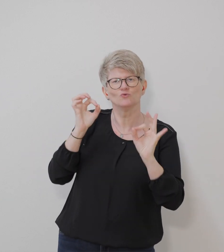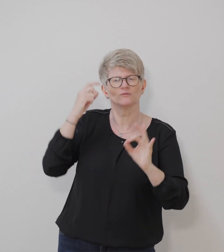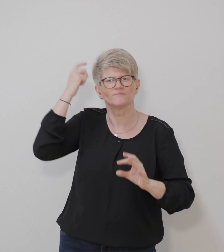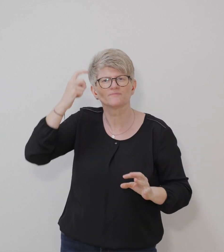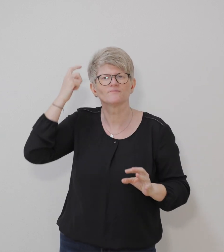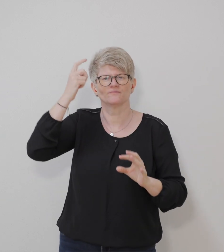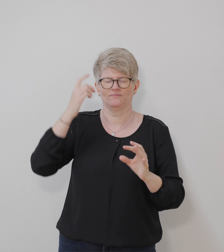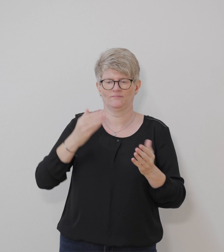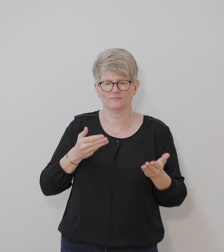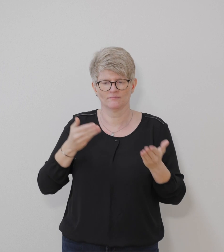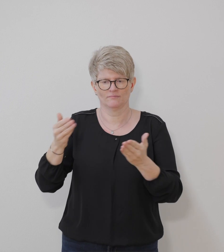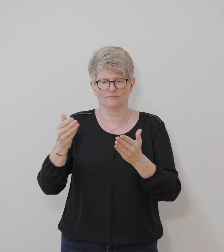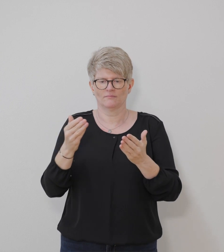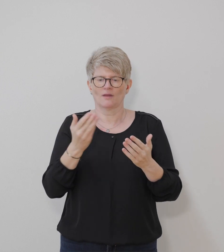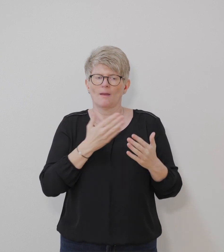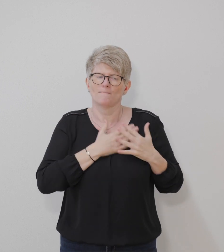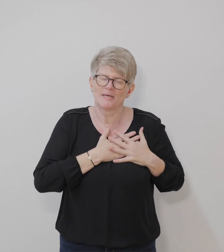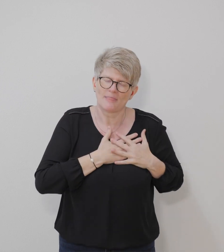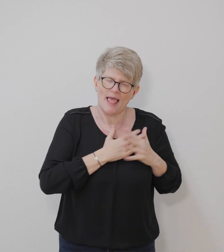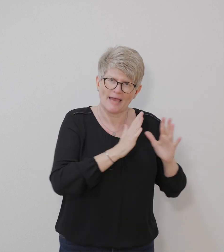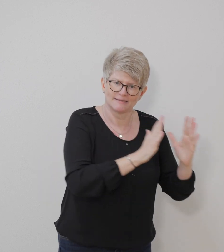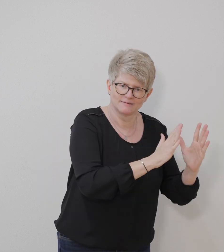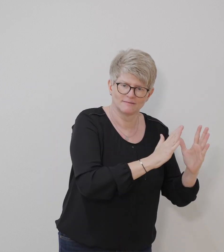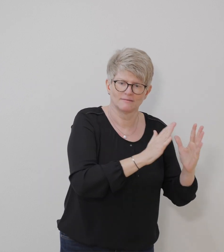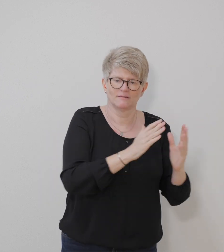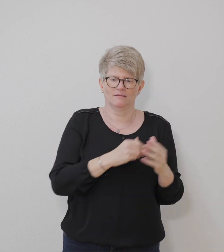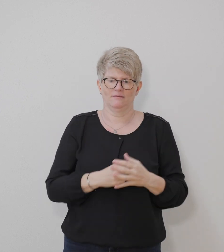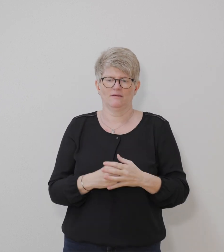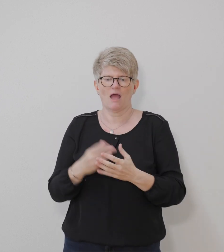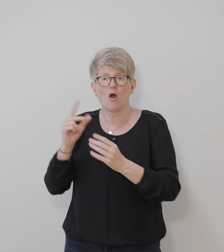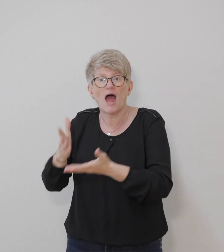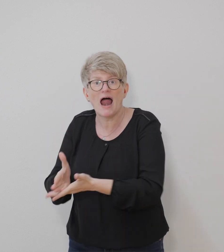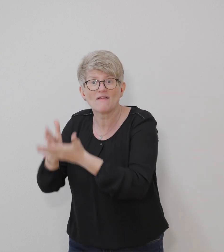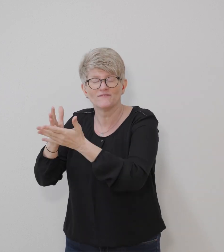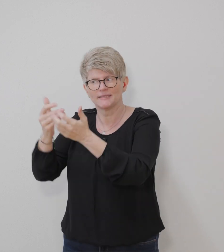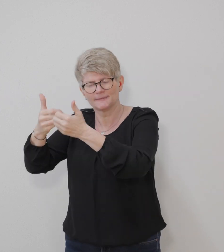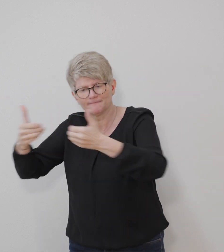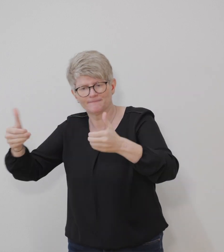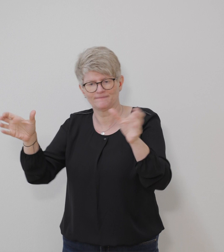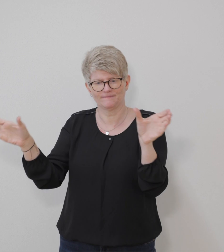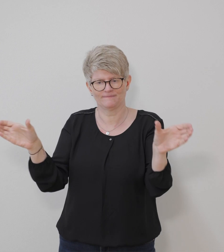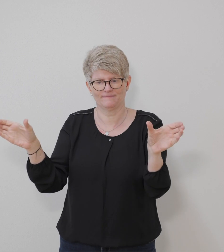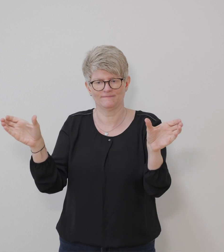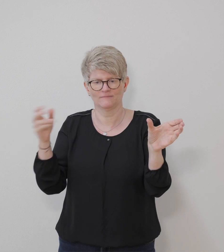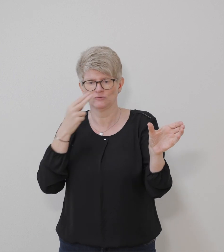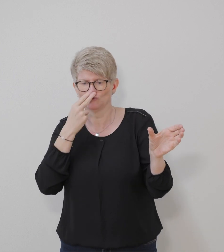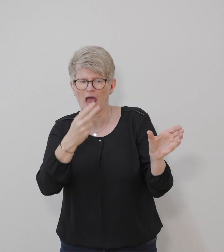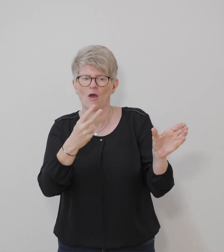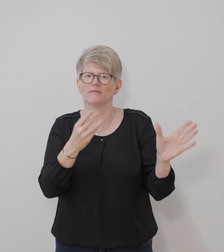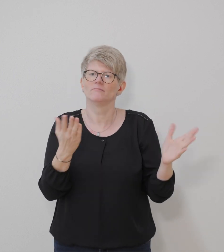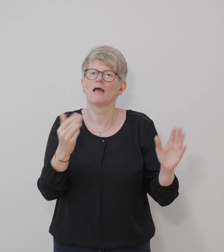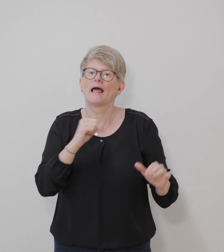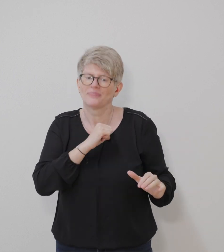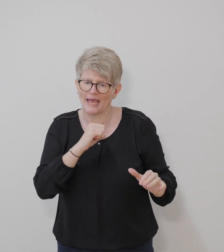Das Interesse an Neuigkeiten muss so aufgegriffen werden, dass es der Erkenntnis und nicht nur